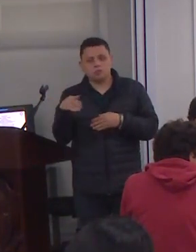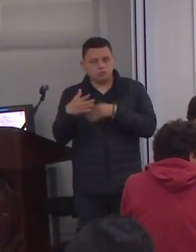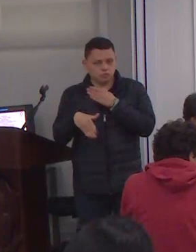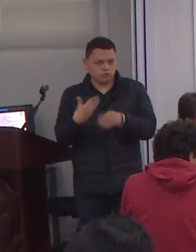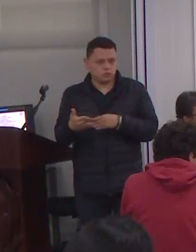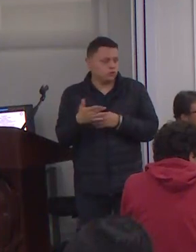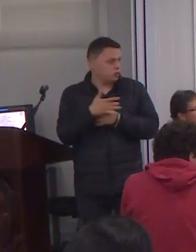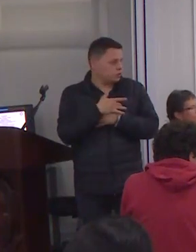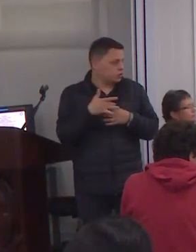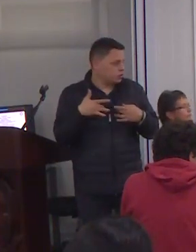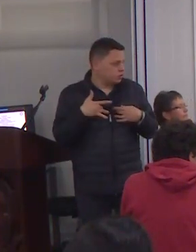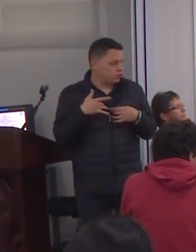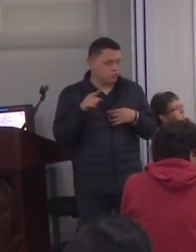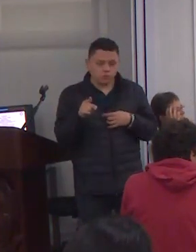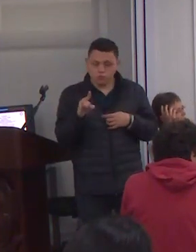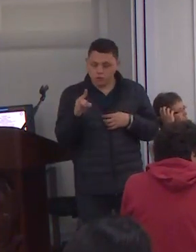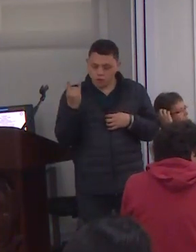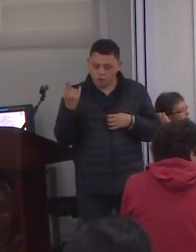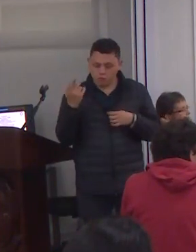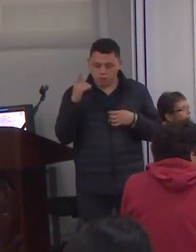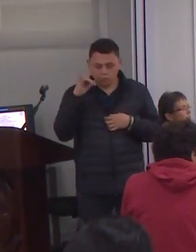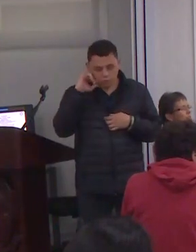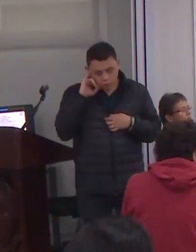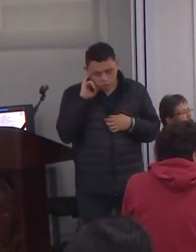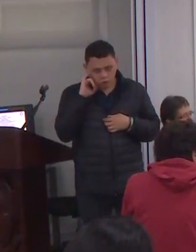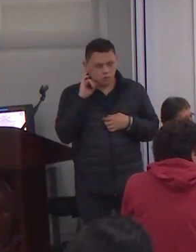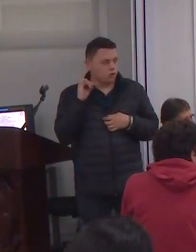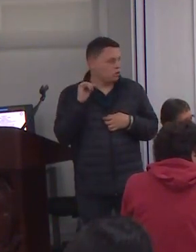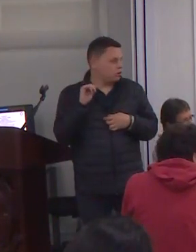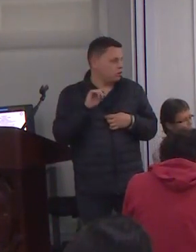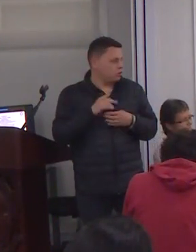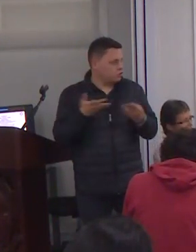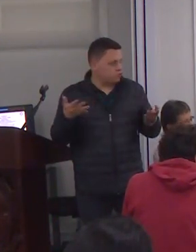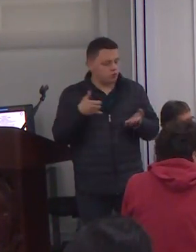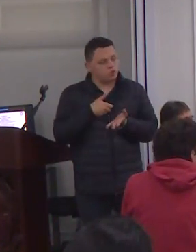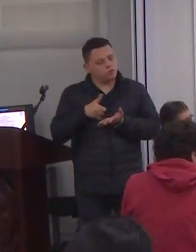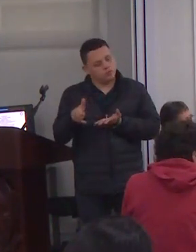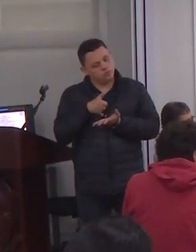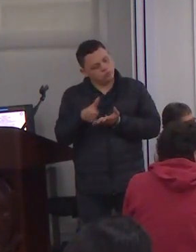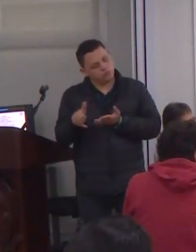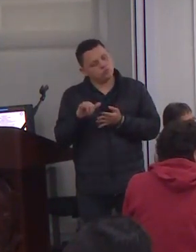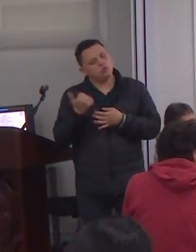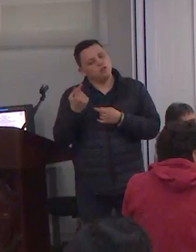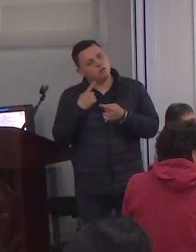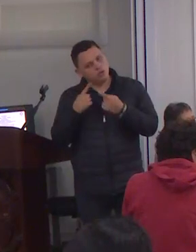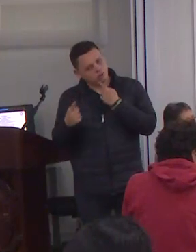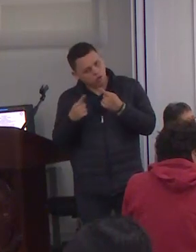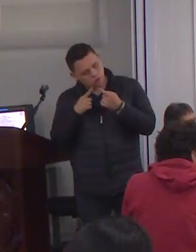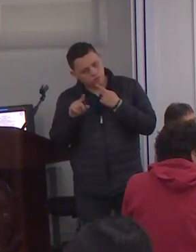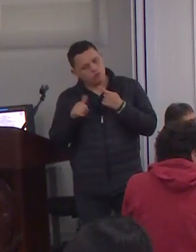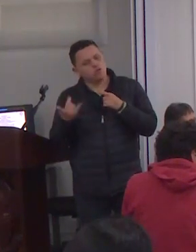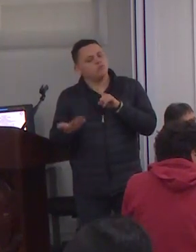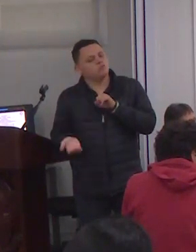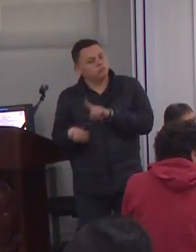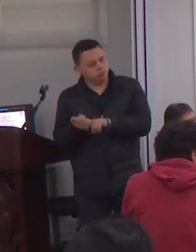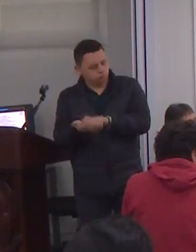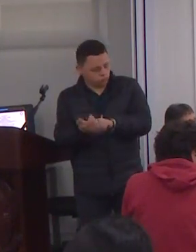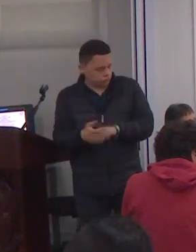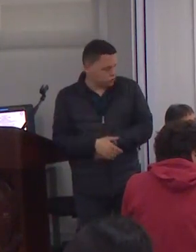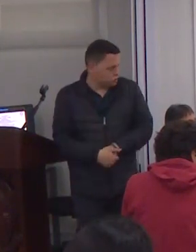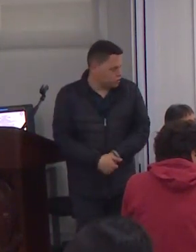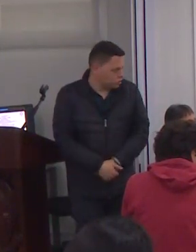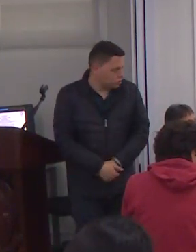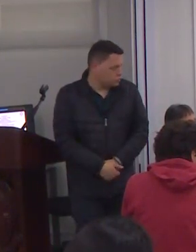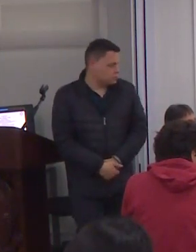mental que no se identifican y se vuelven hay otras líneas hay otro diálogo hay otros descubrimientos por hacer